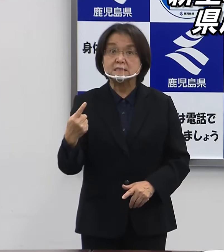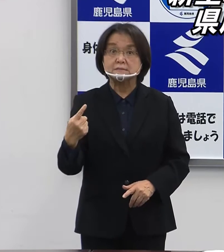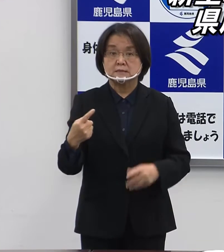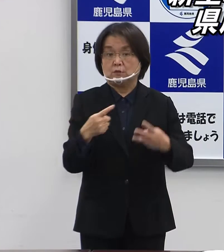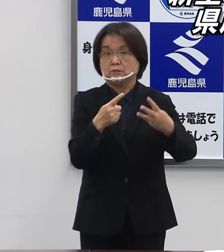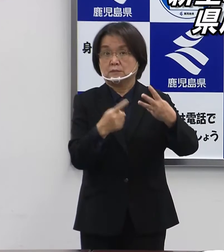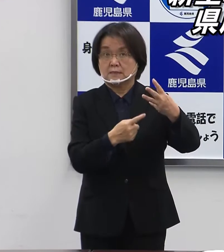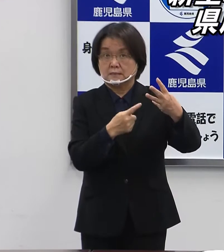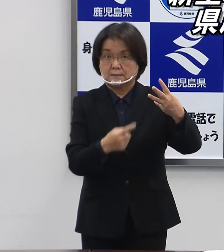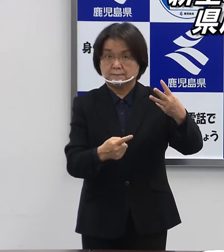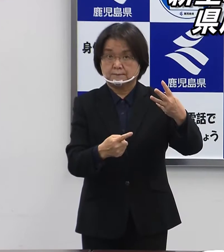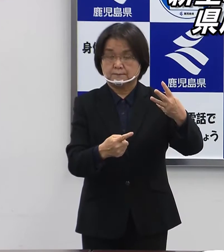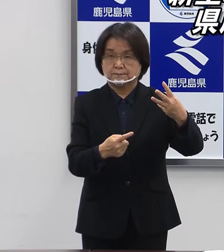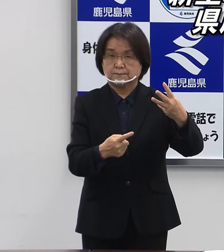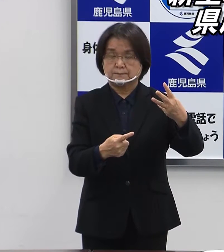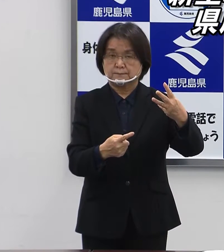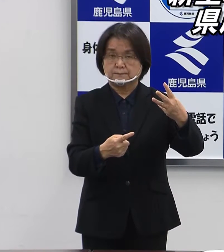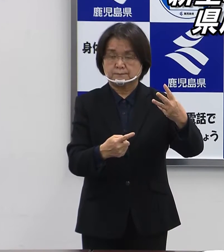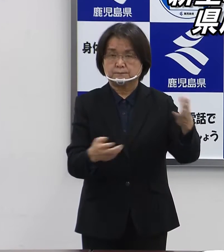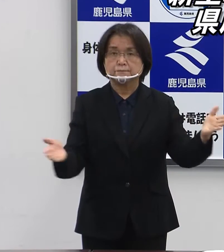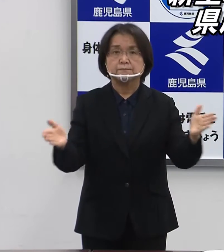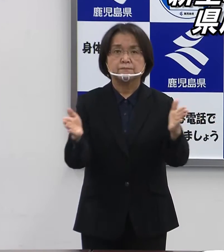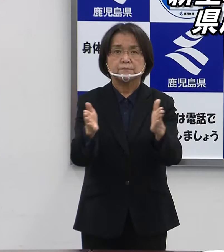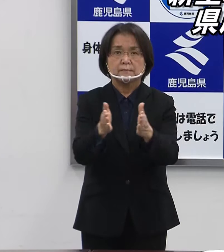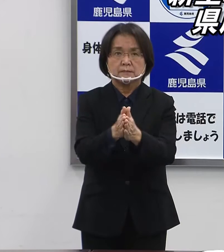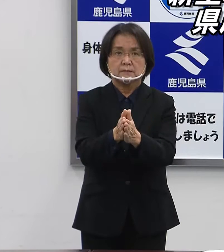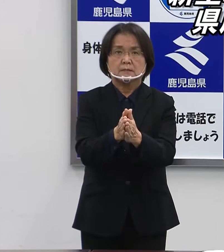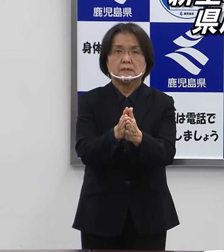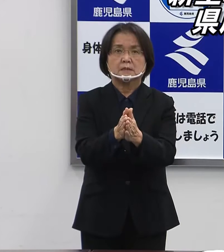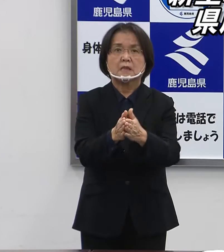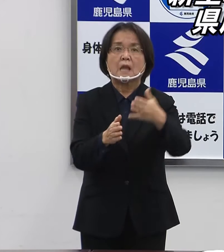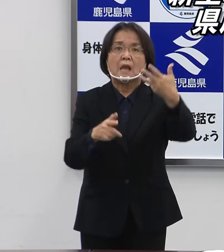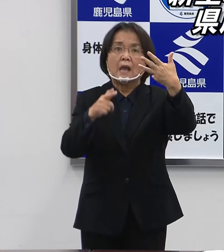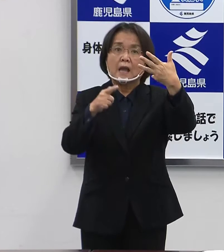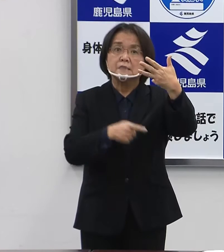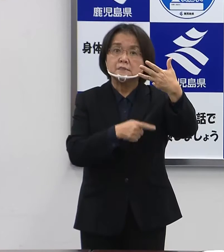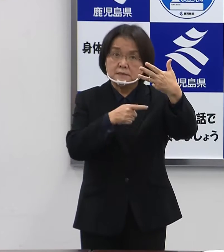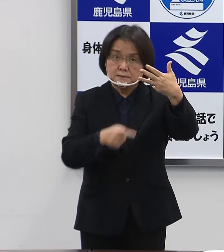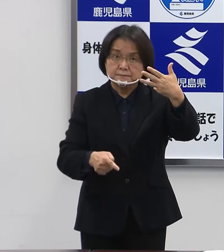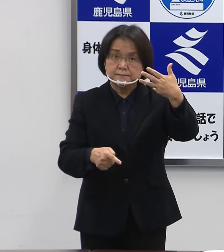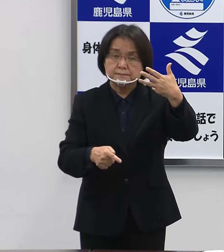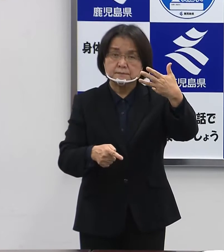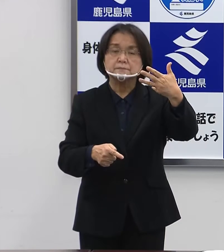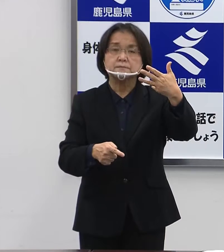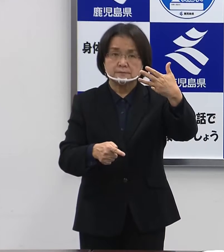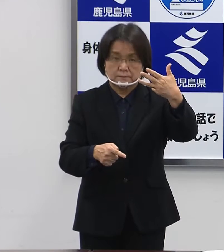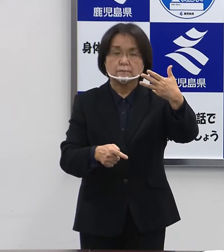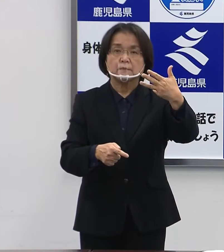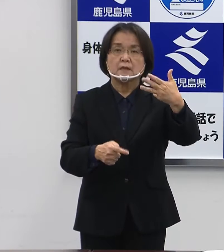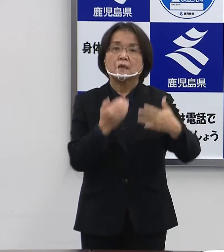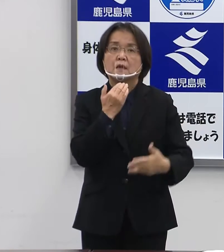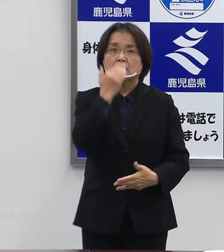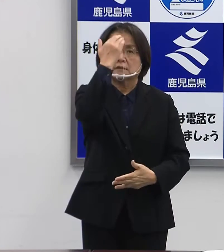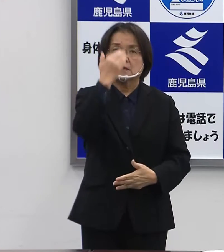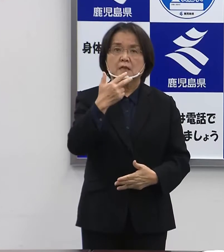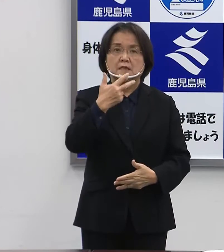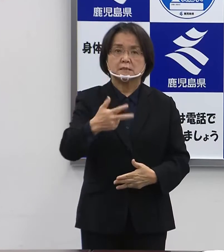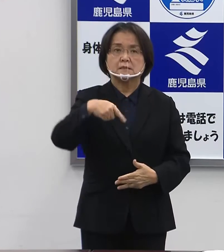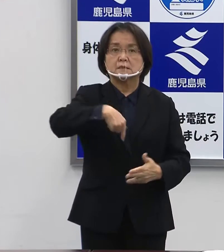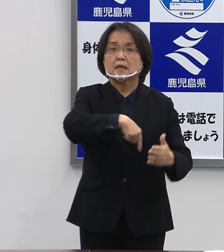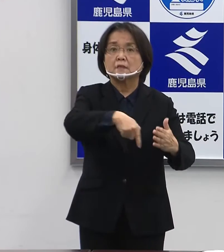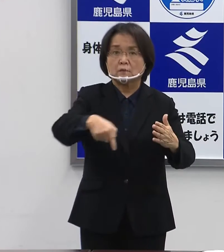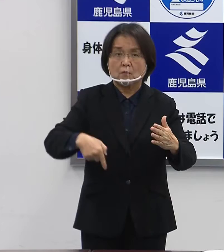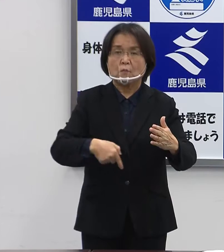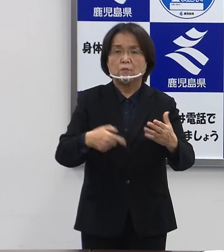3名のっ計8名についてははく主内の同一